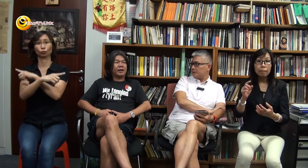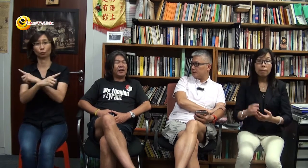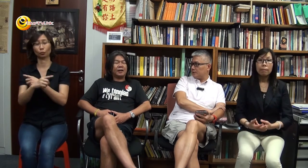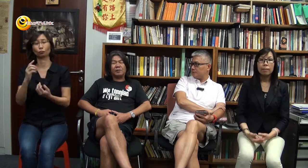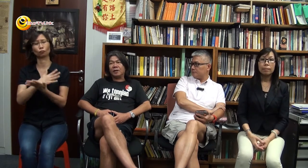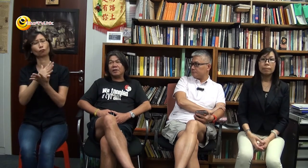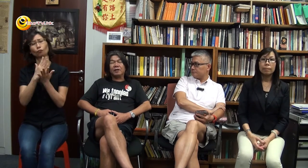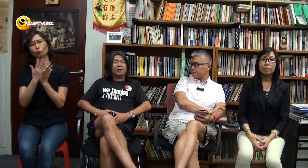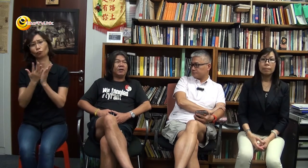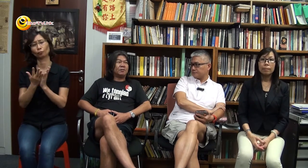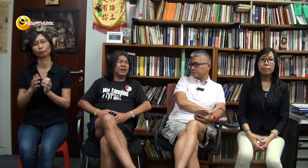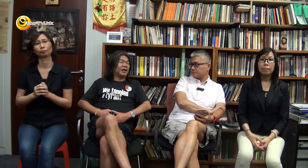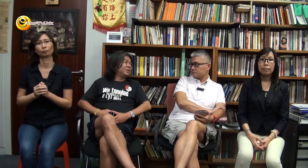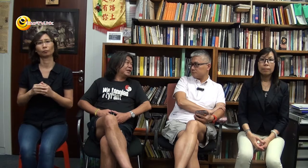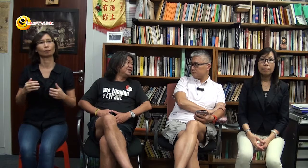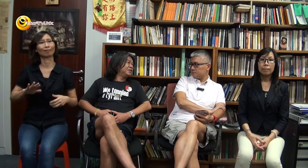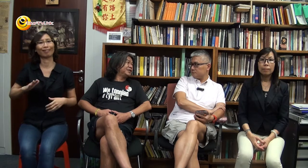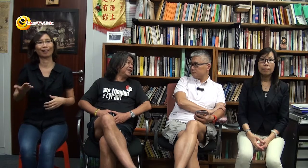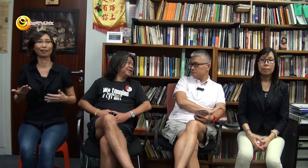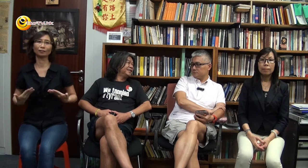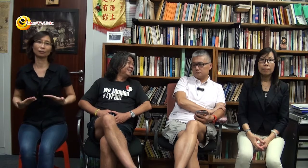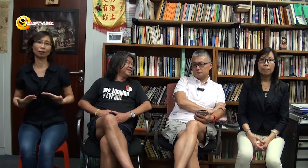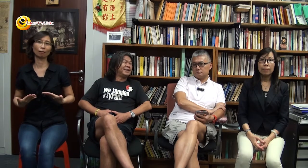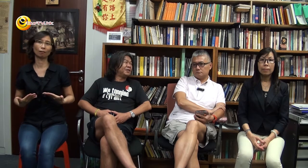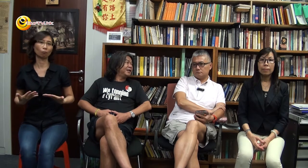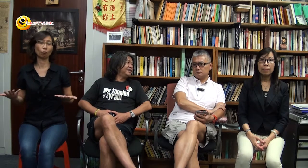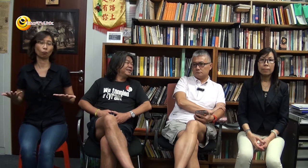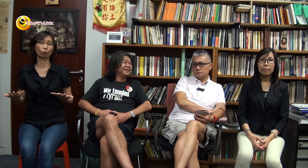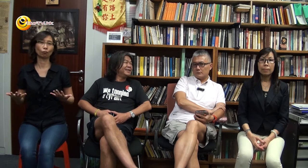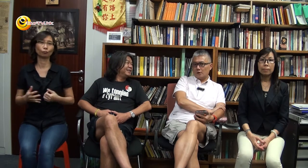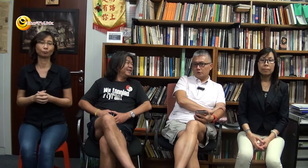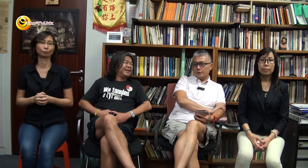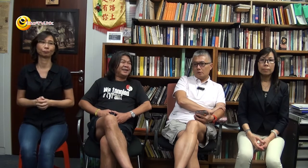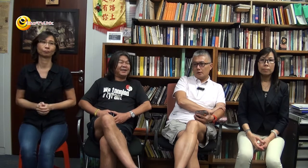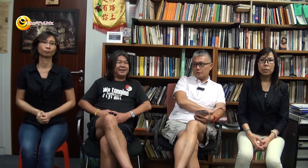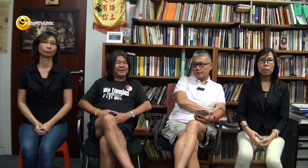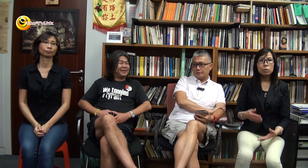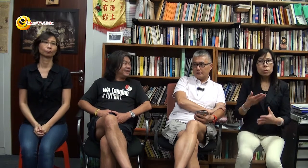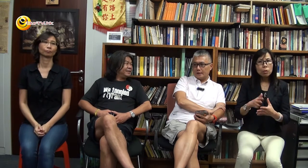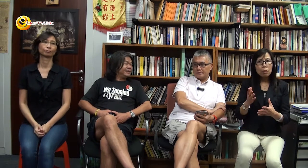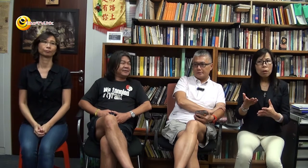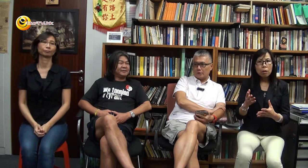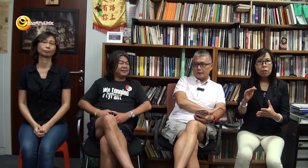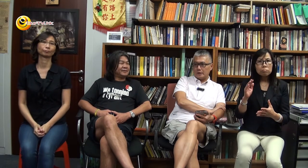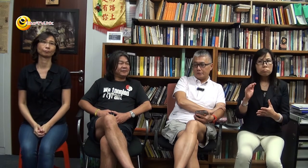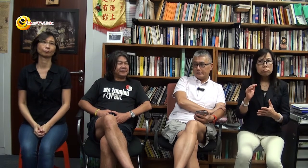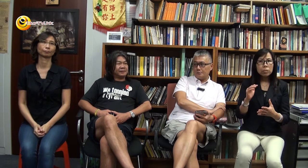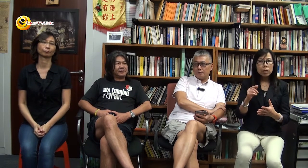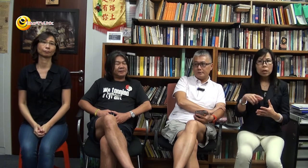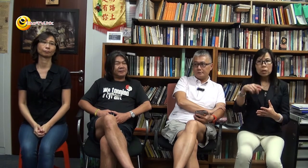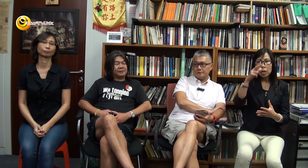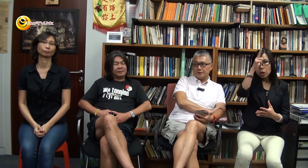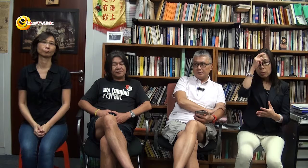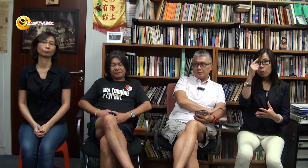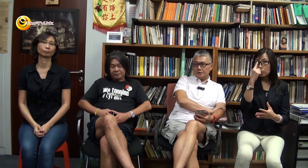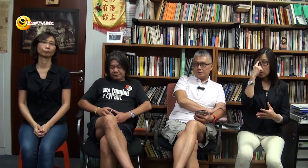常啲咧？係 啊，唔係咁而家都未得先發制人啊，係咪啊？ 所以有可能個情況其實就係啊，梁振英